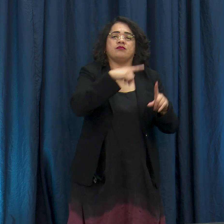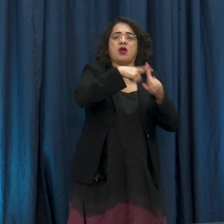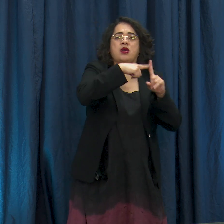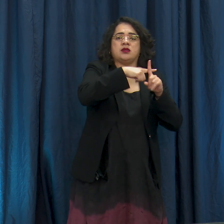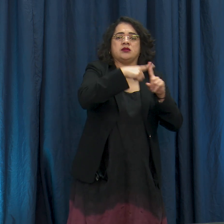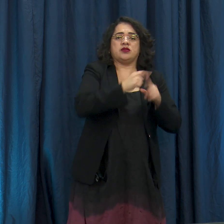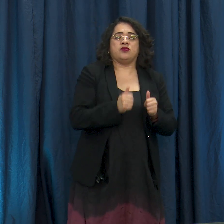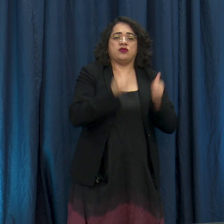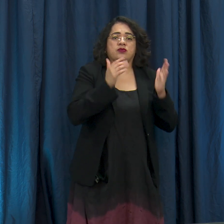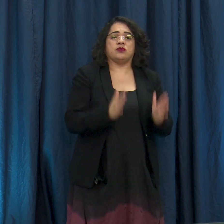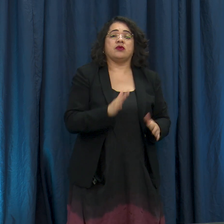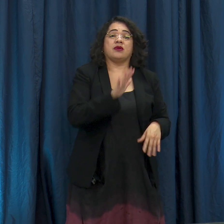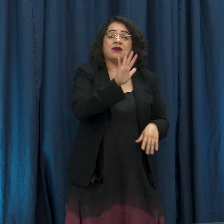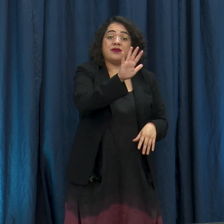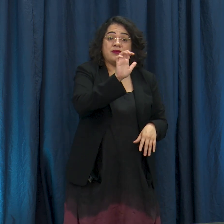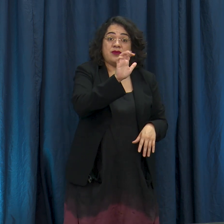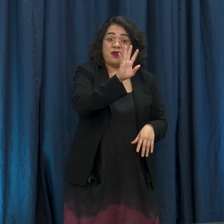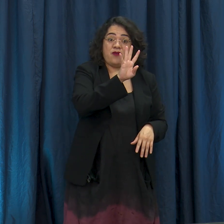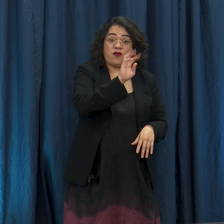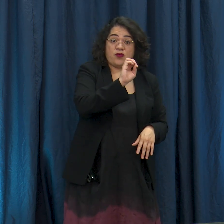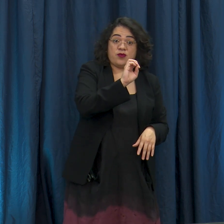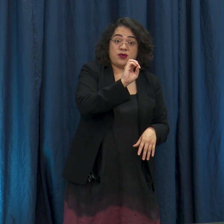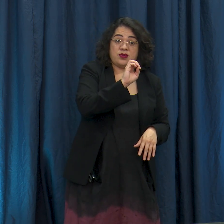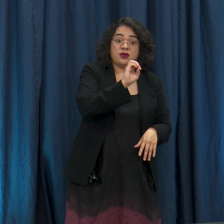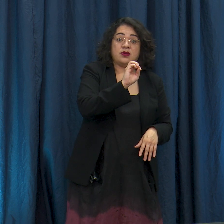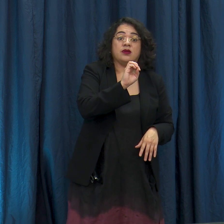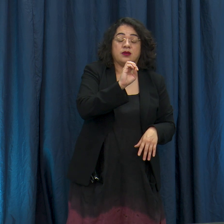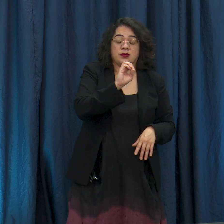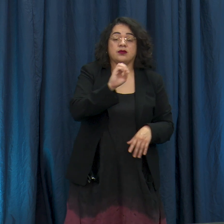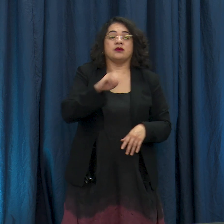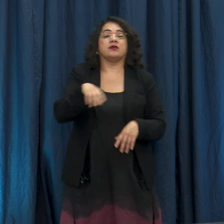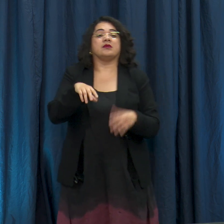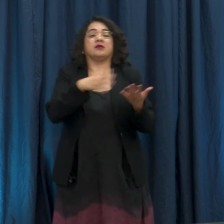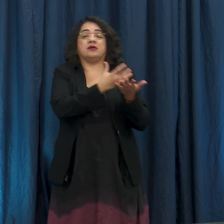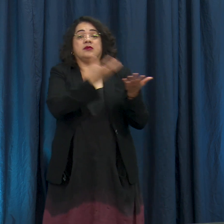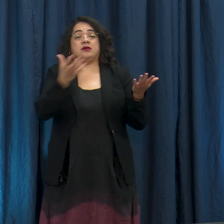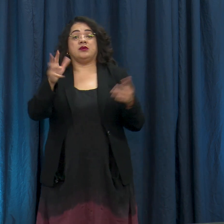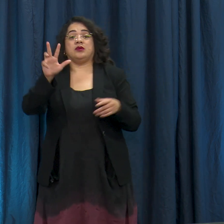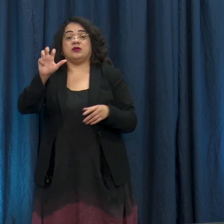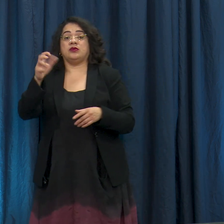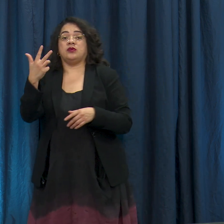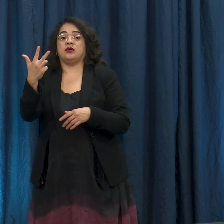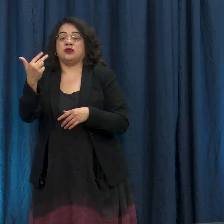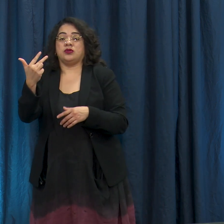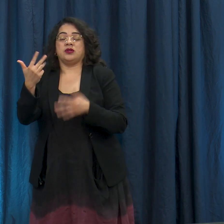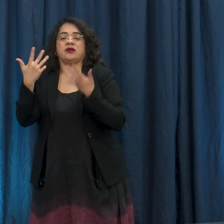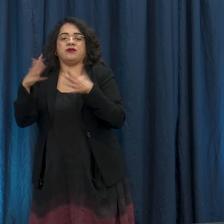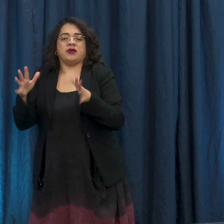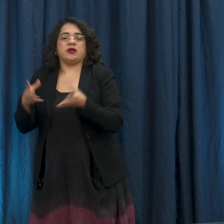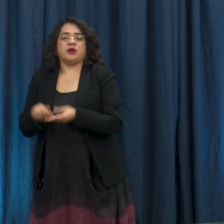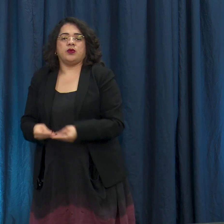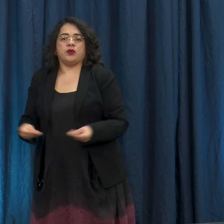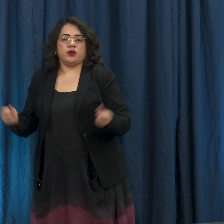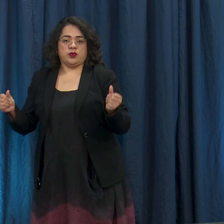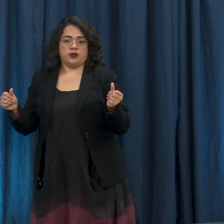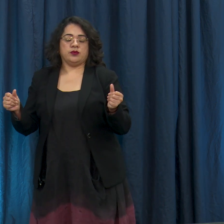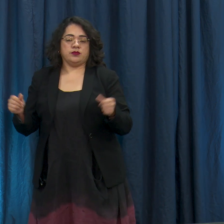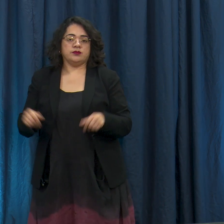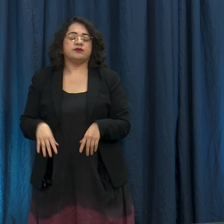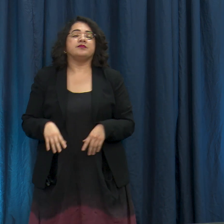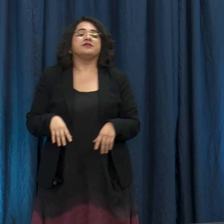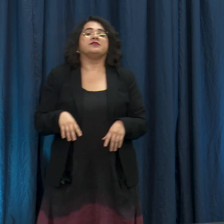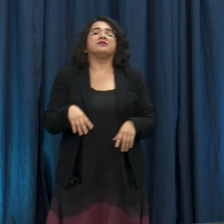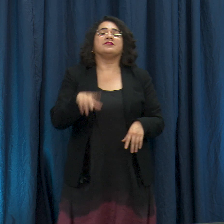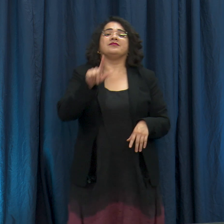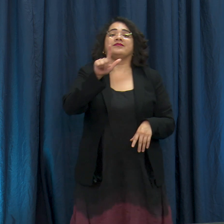recibido pruebas positivas de COVID-19 y 313 que se han recuperado. Y lamentablemente